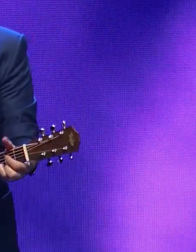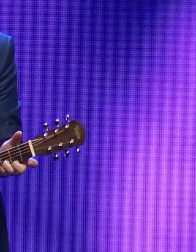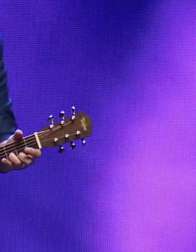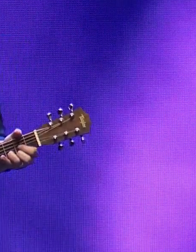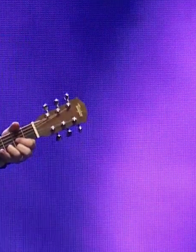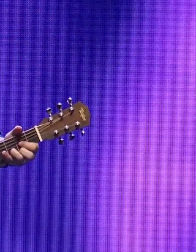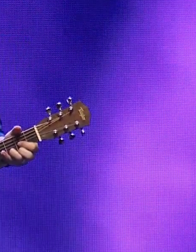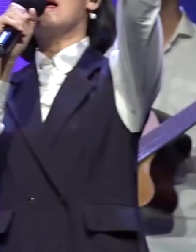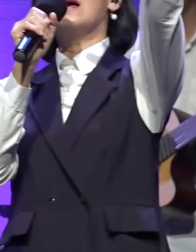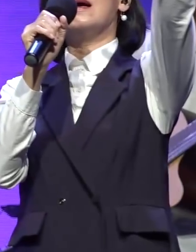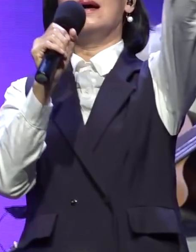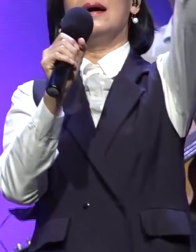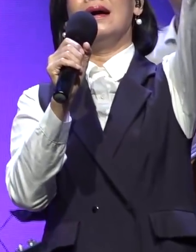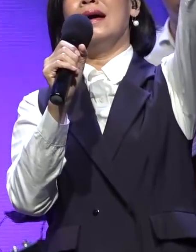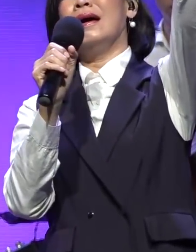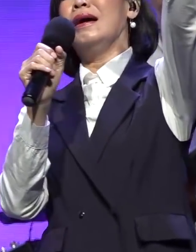Bapa.